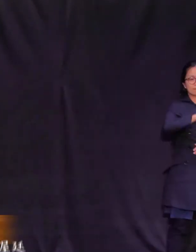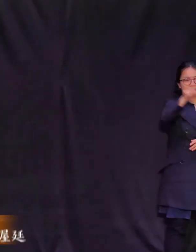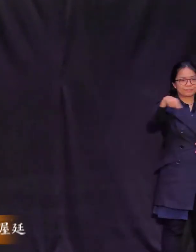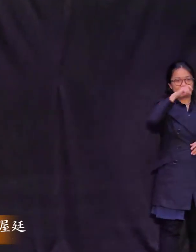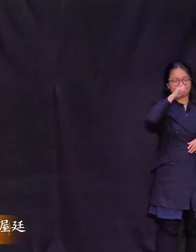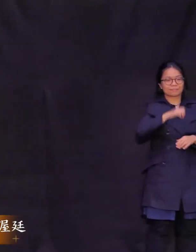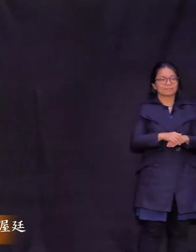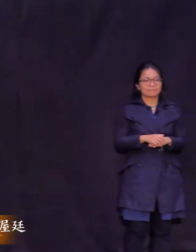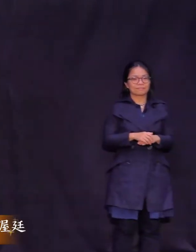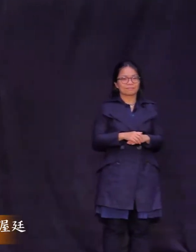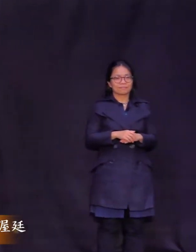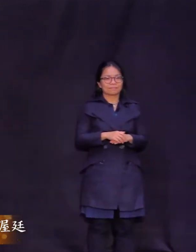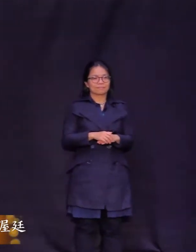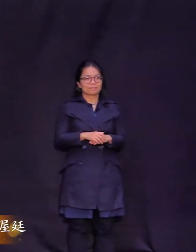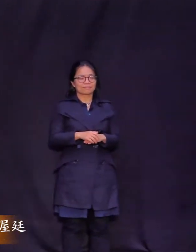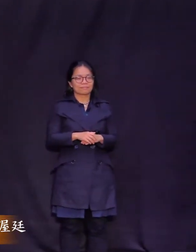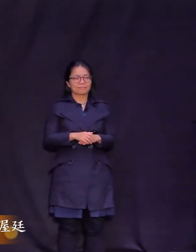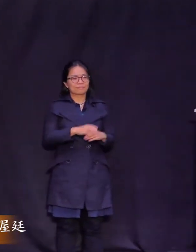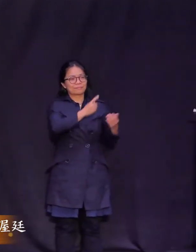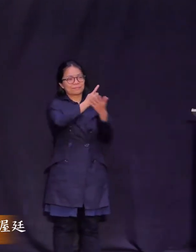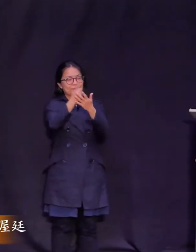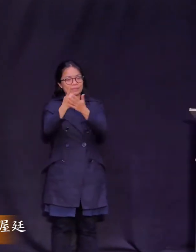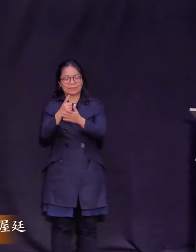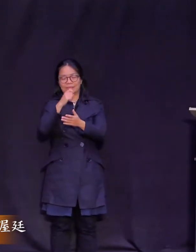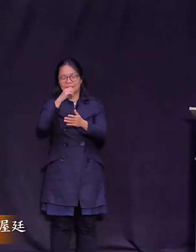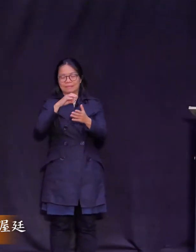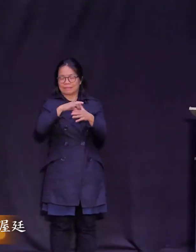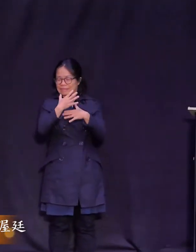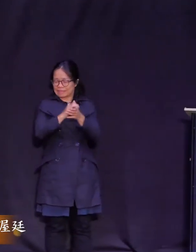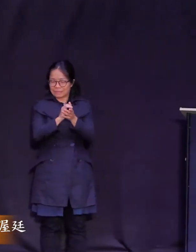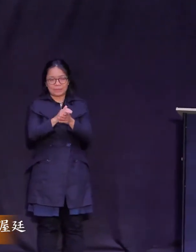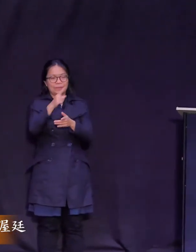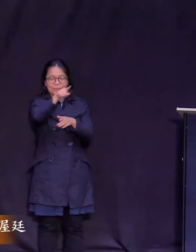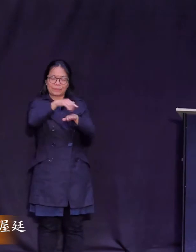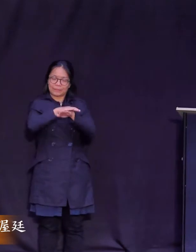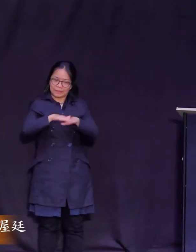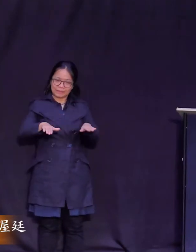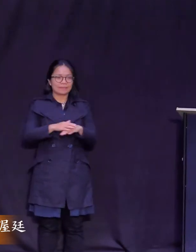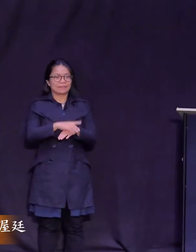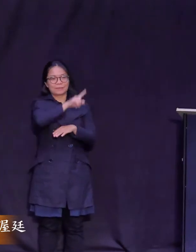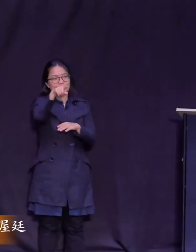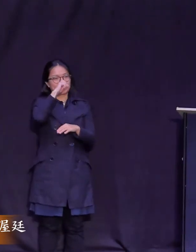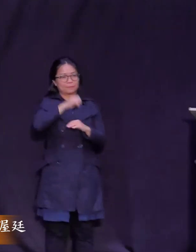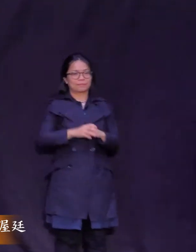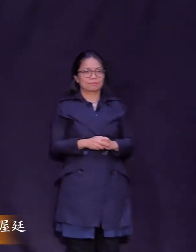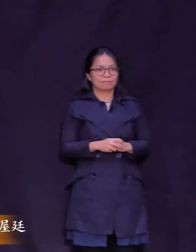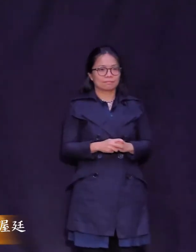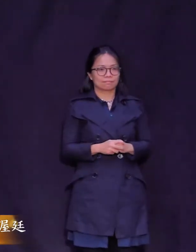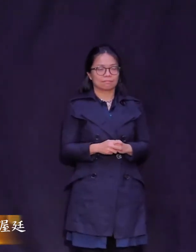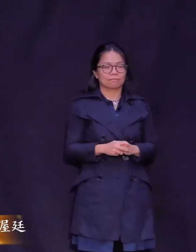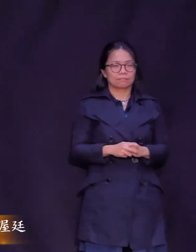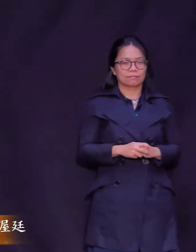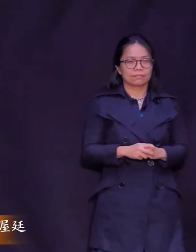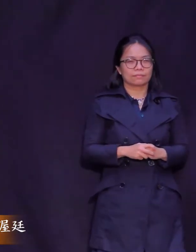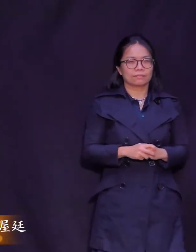各位来宾，各位亲爱的朋友，平安，大家好。